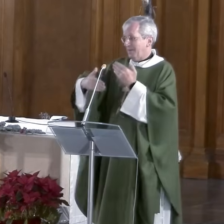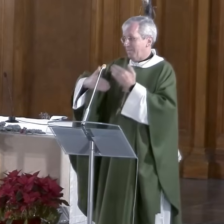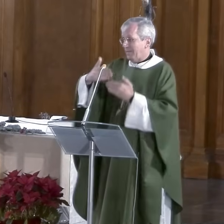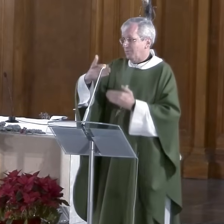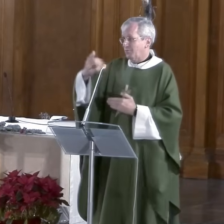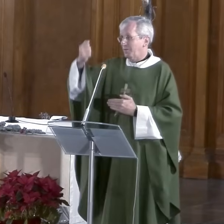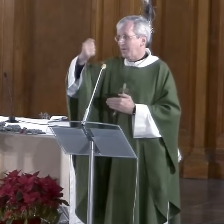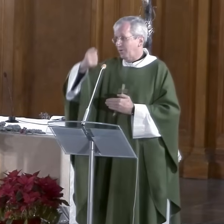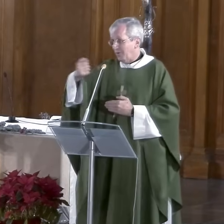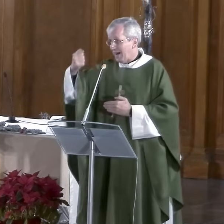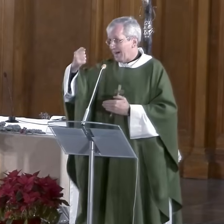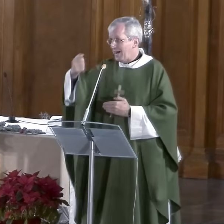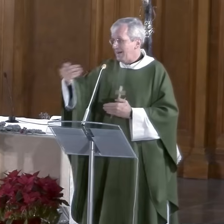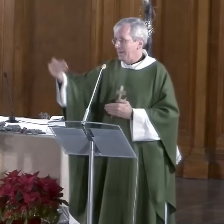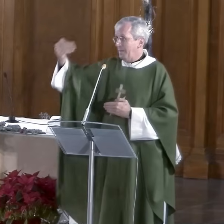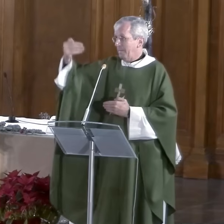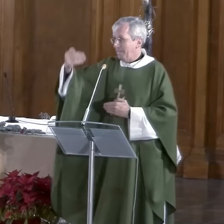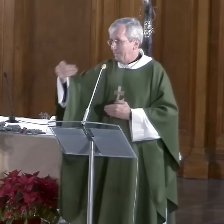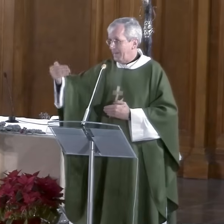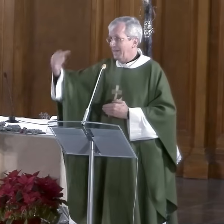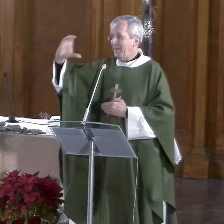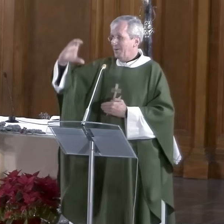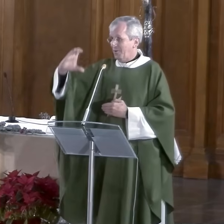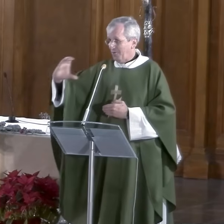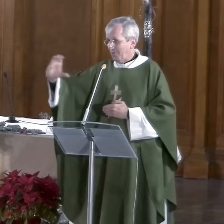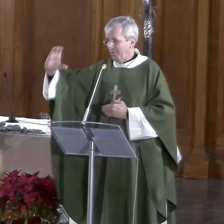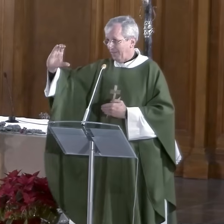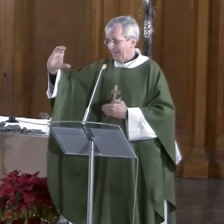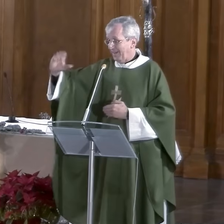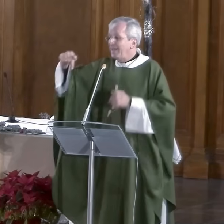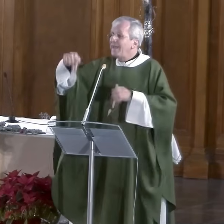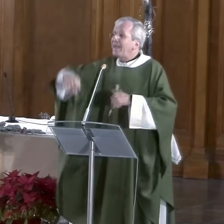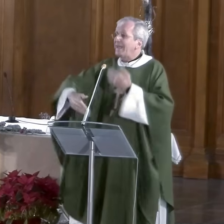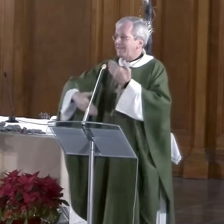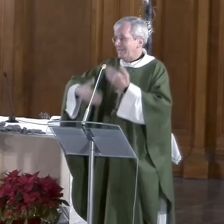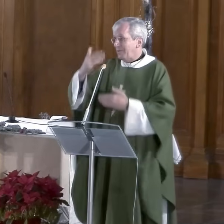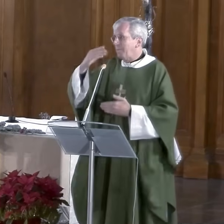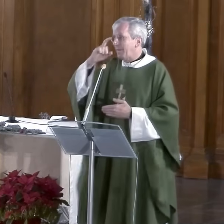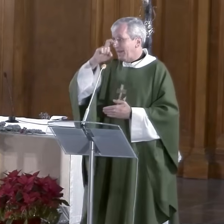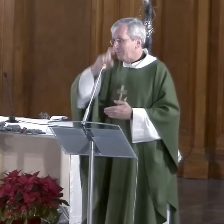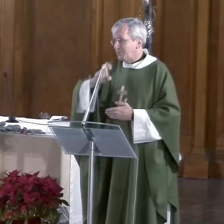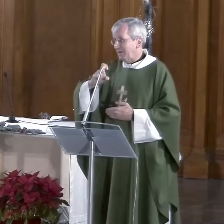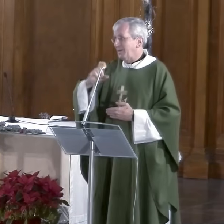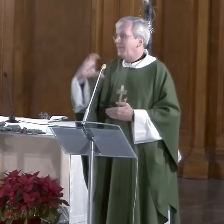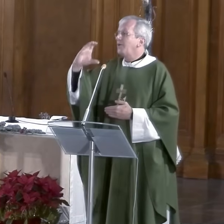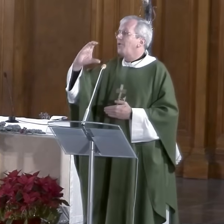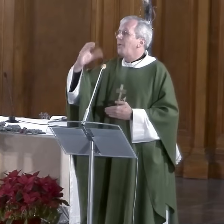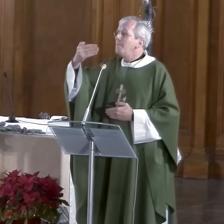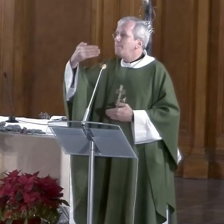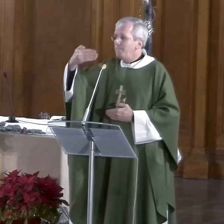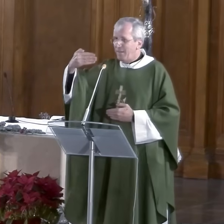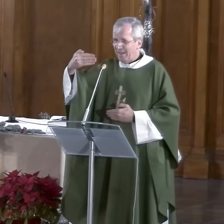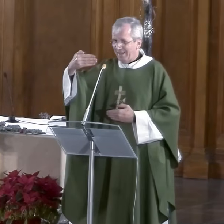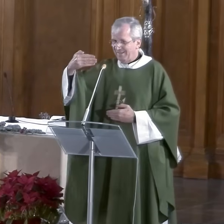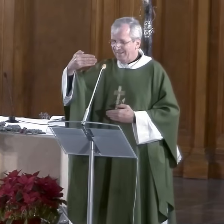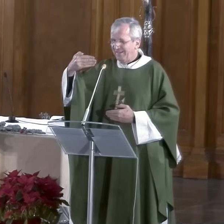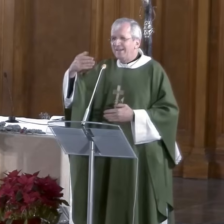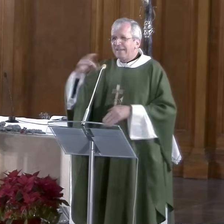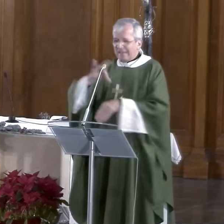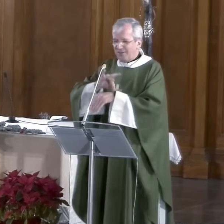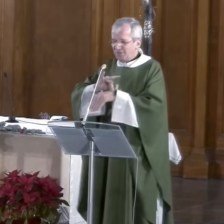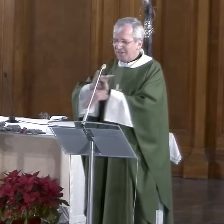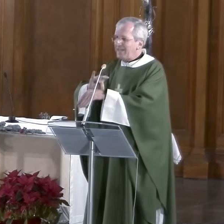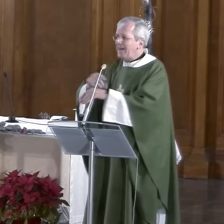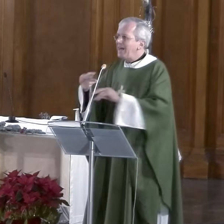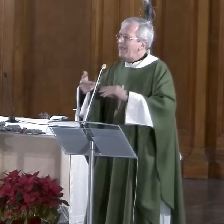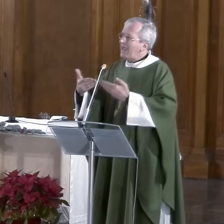cada tres años empezamos un ciclo A, B o C. Este año empezamos el ciclo B,